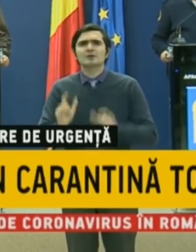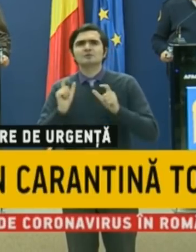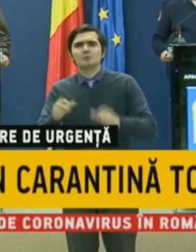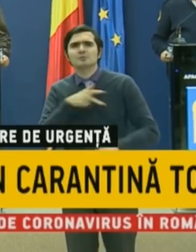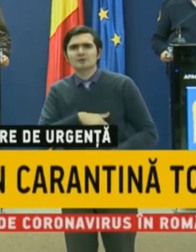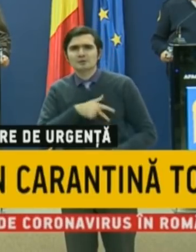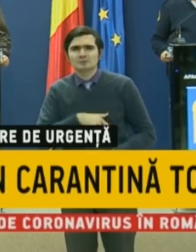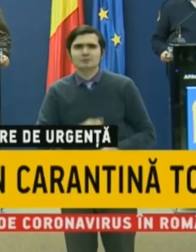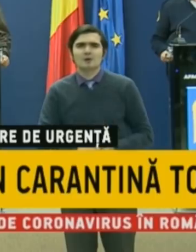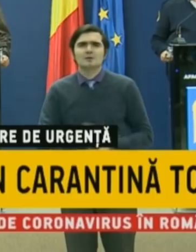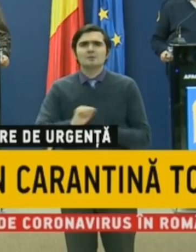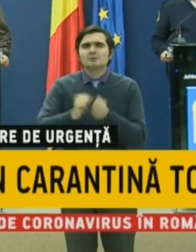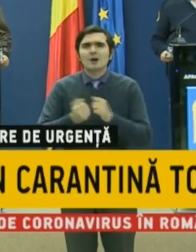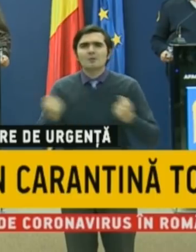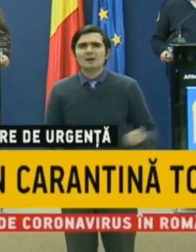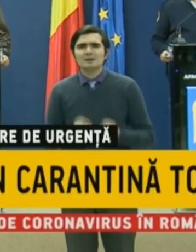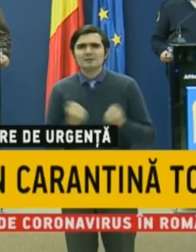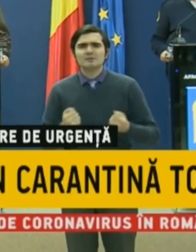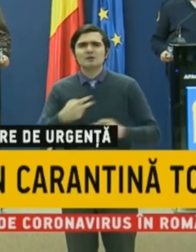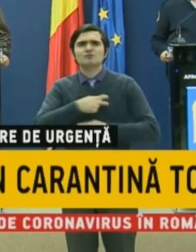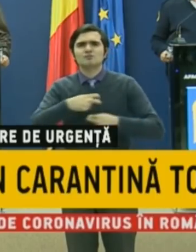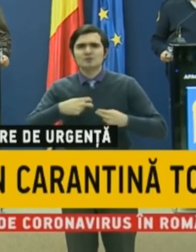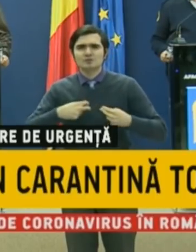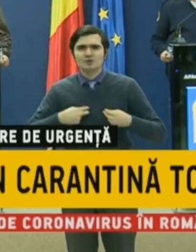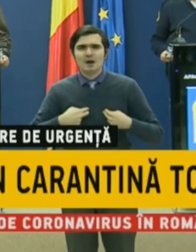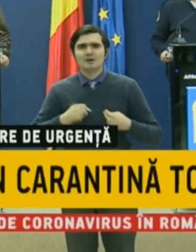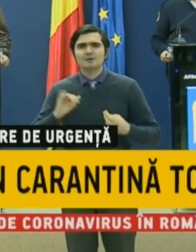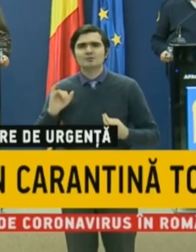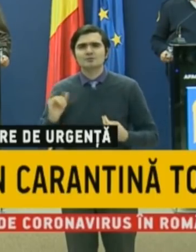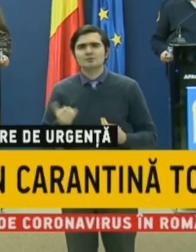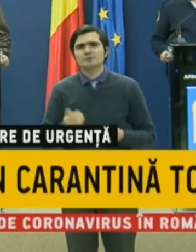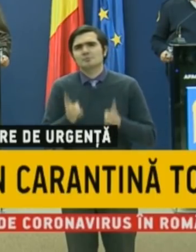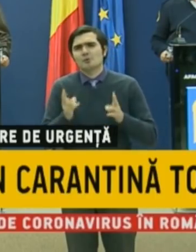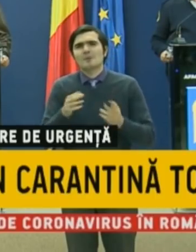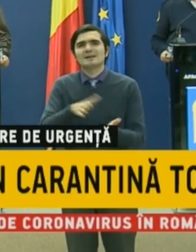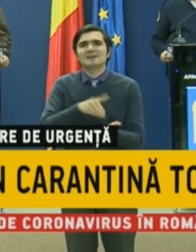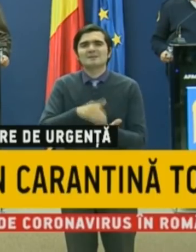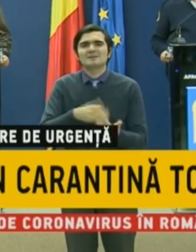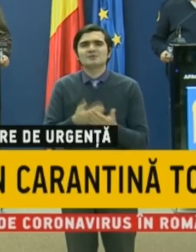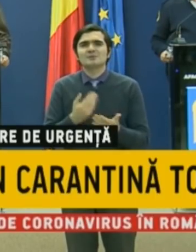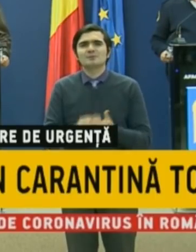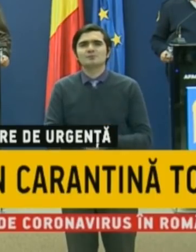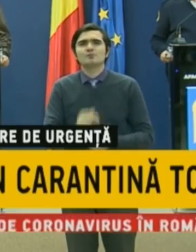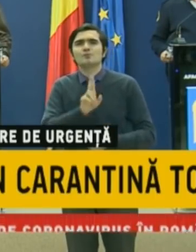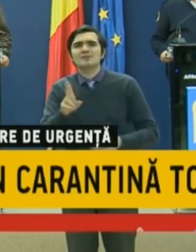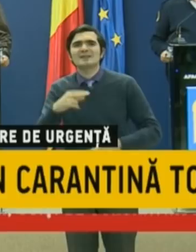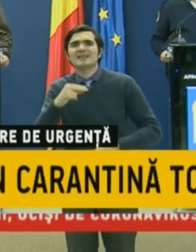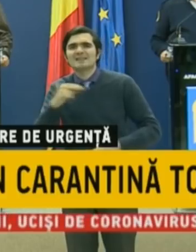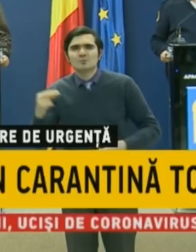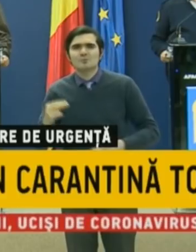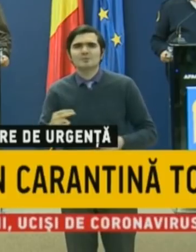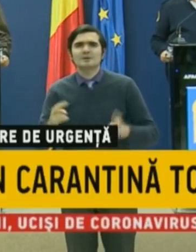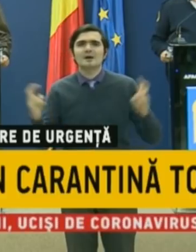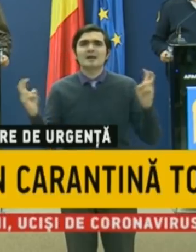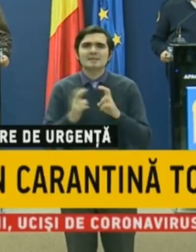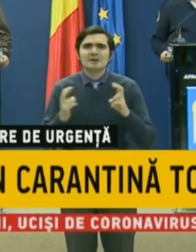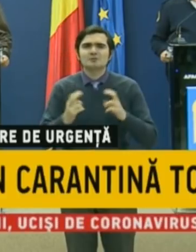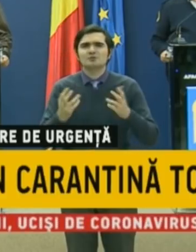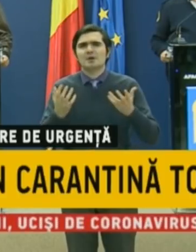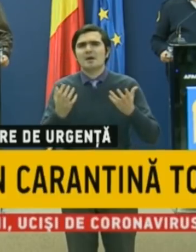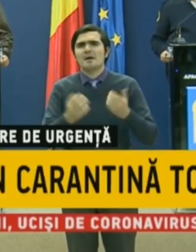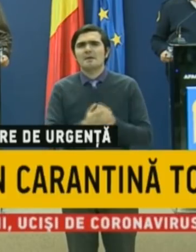socială, activitățile judiciare și, evident, serviciile de utilitate publică, energie,